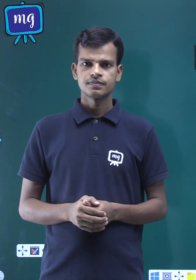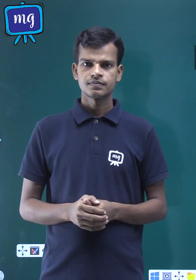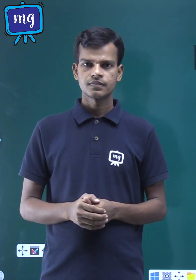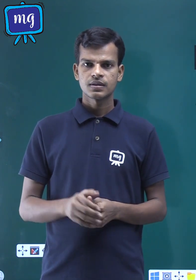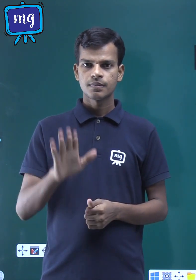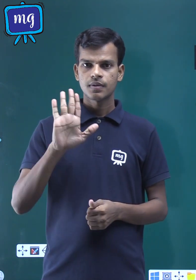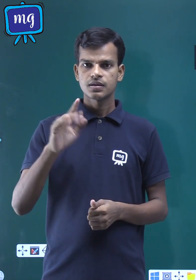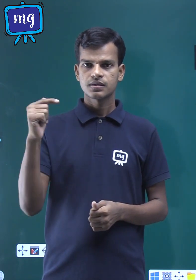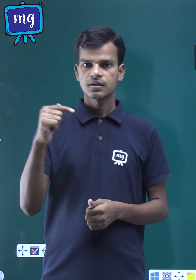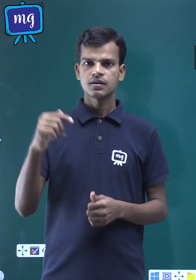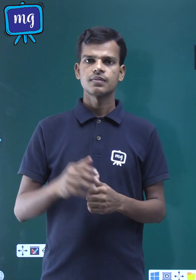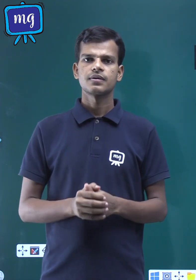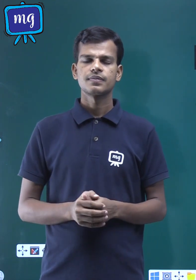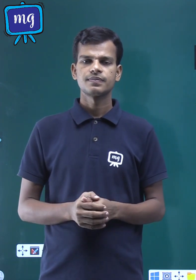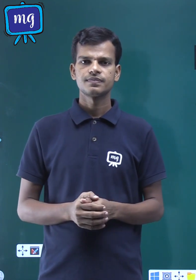5 घटाने पर